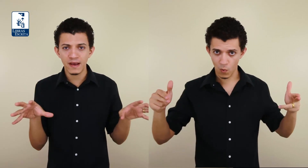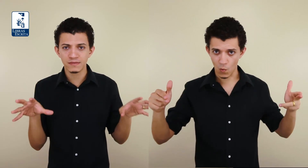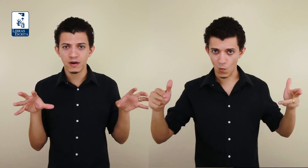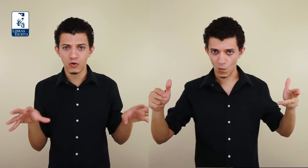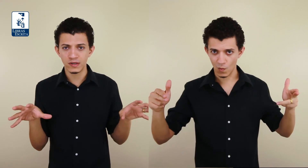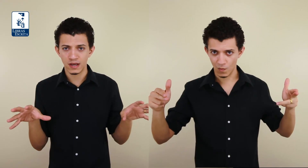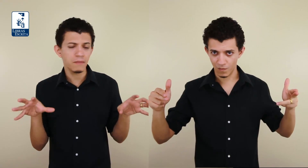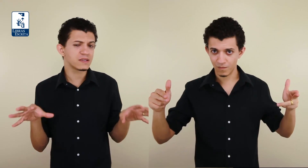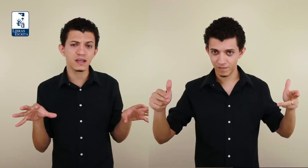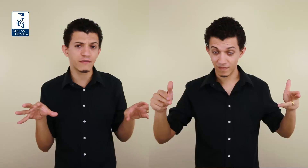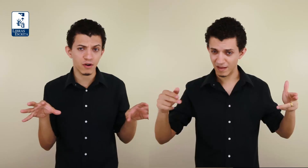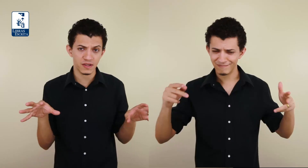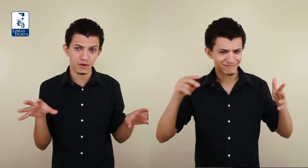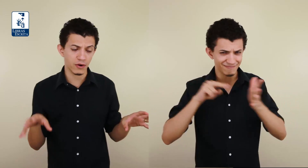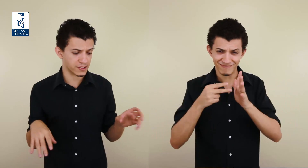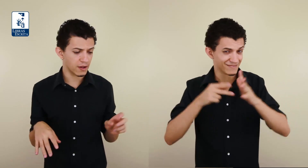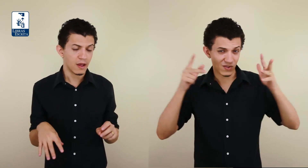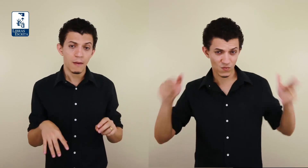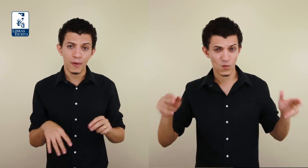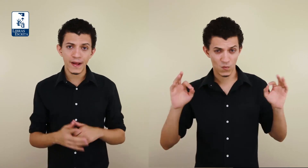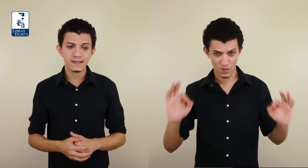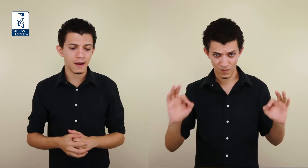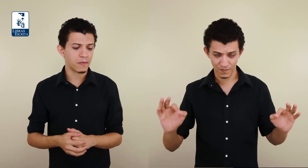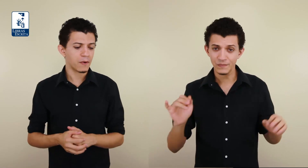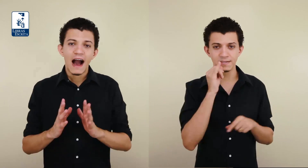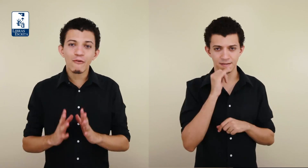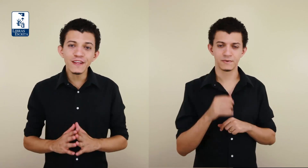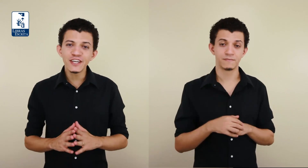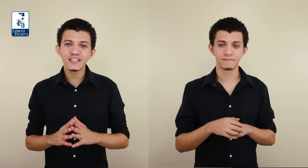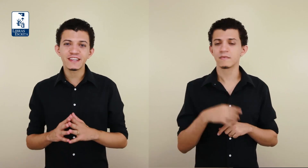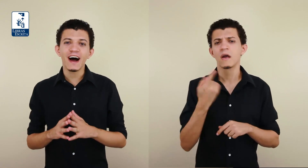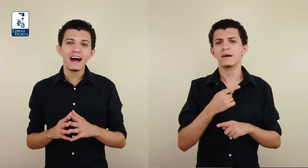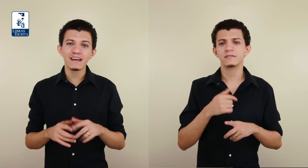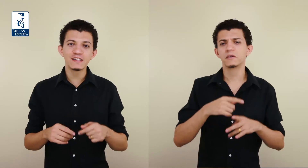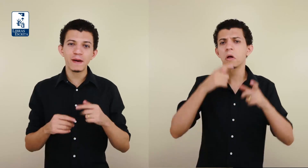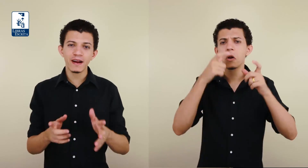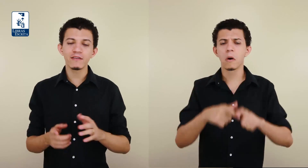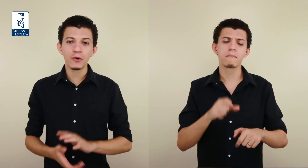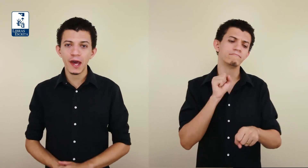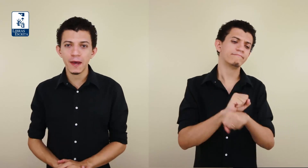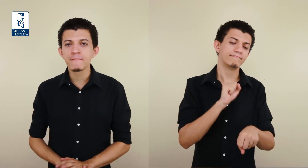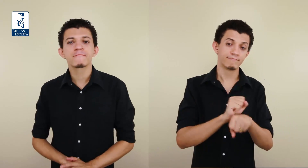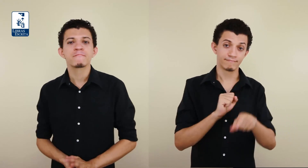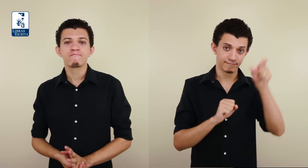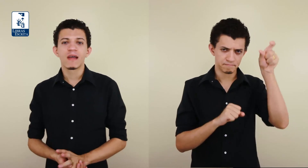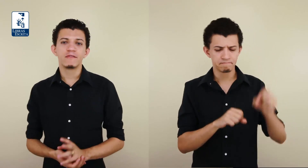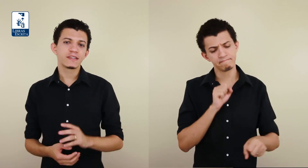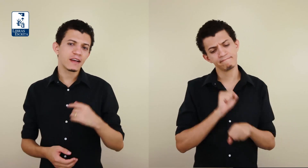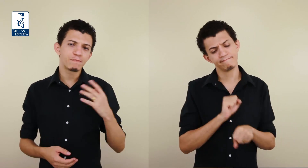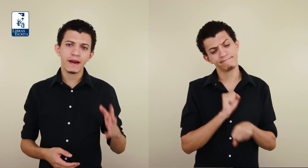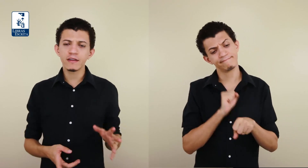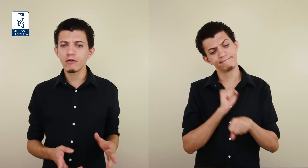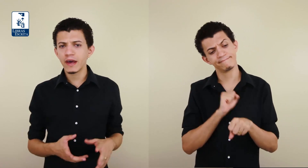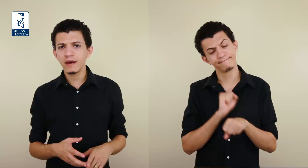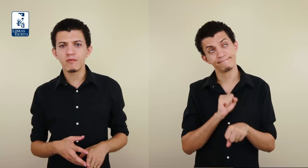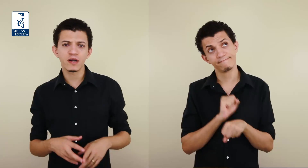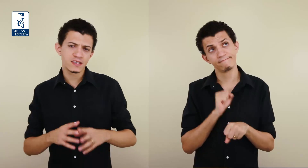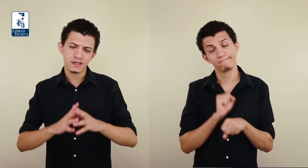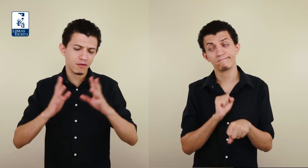mesma coisa. Ambas significam a mesma coisa. Por exemplo, quando a gente está esperando alguém, você está esperando alguém, por exemplo,